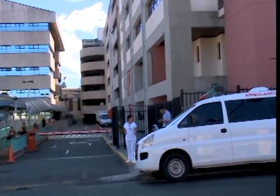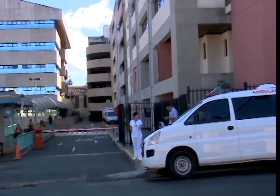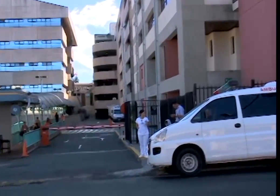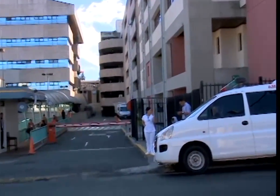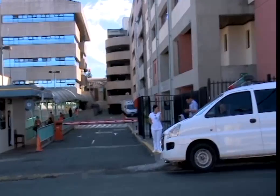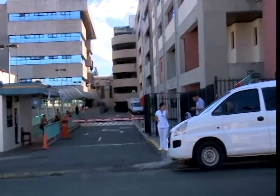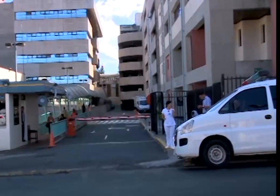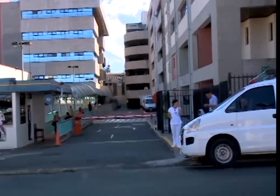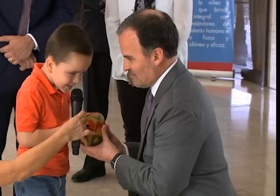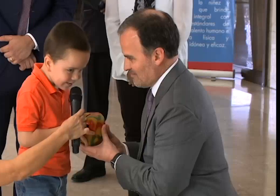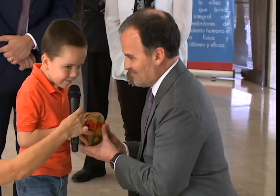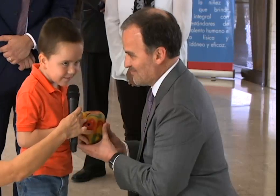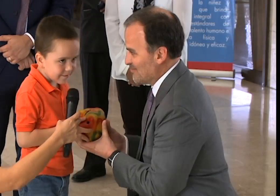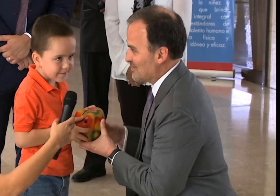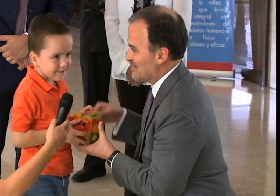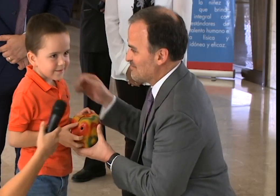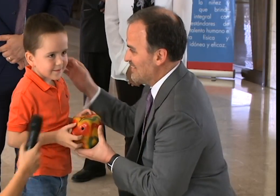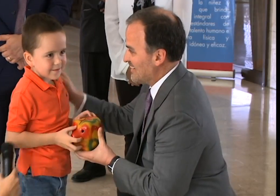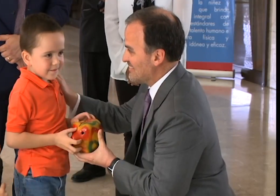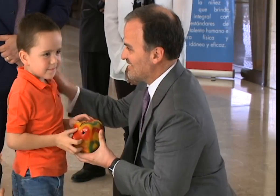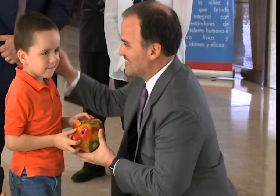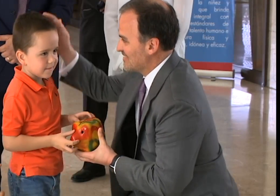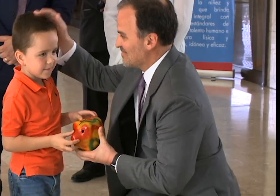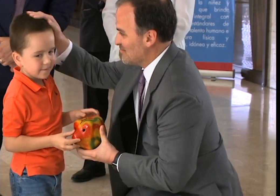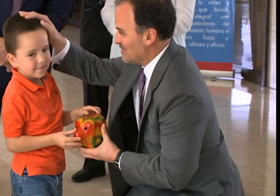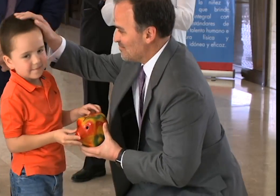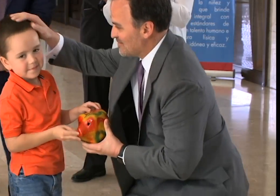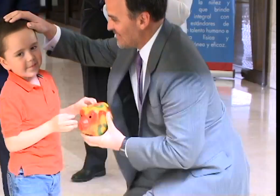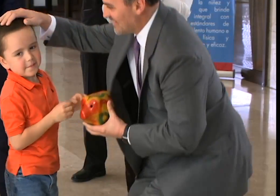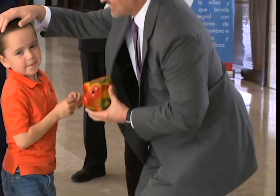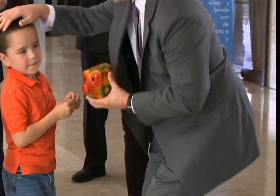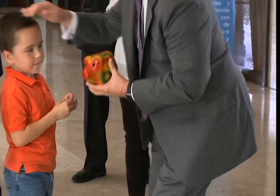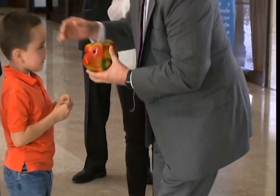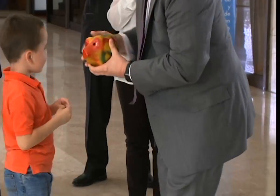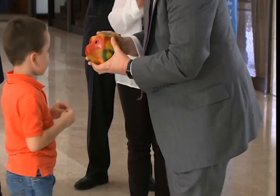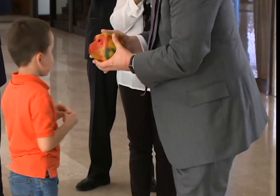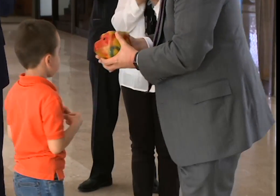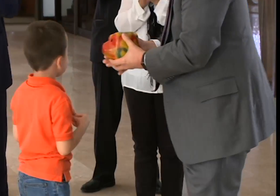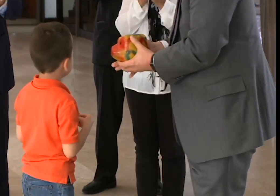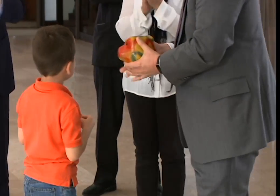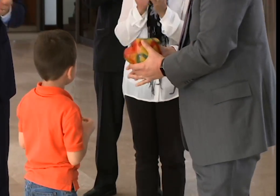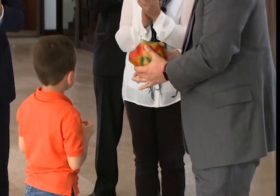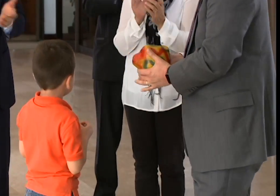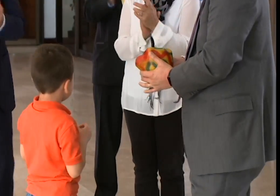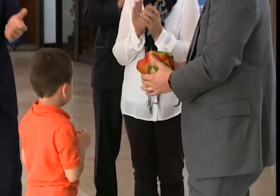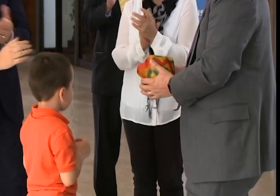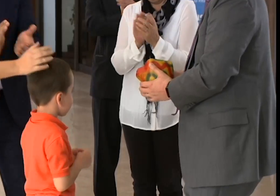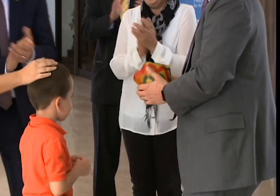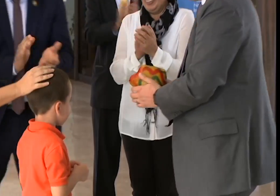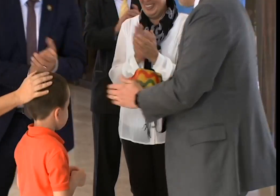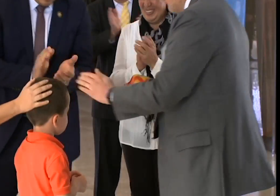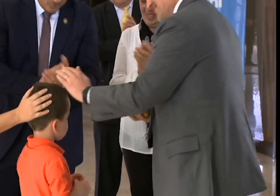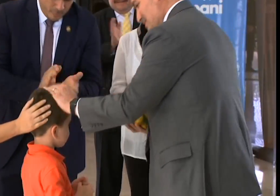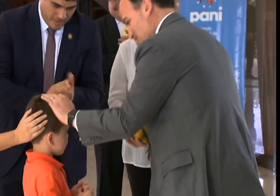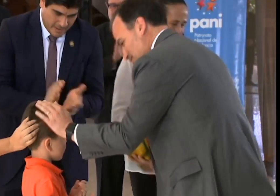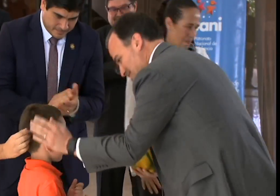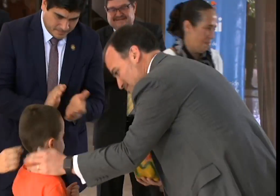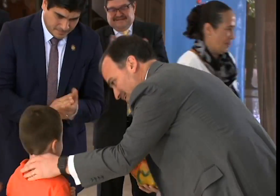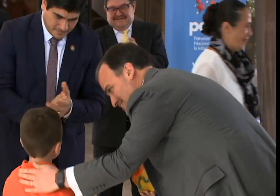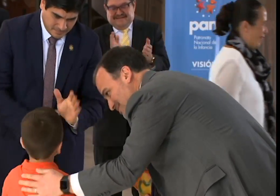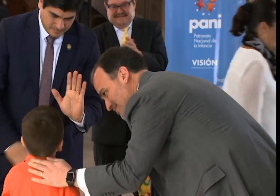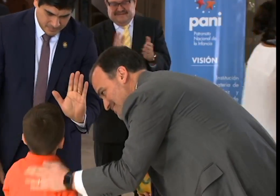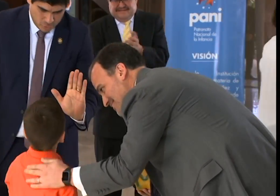años de espera. De manera simbólica, durante la actividad, José Agustín Brenes, un niño de 5 años, donó sus ahorros a lo que